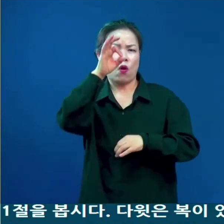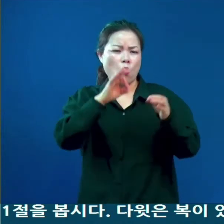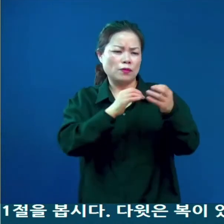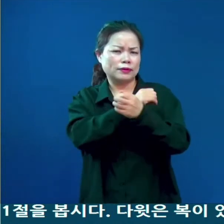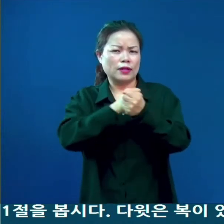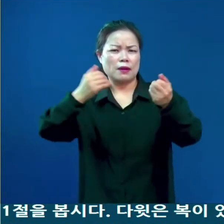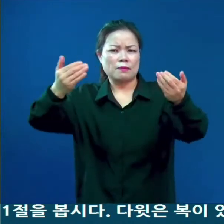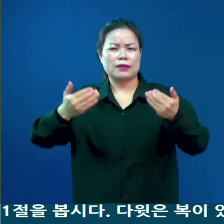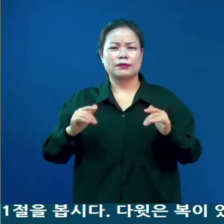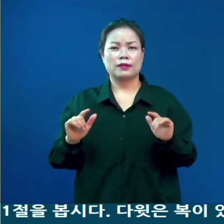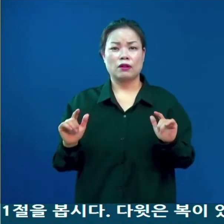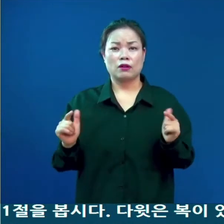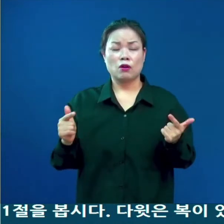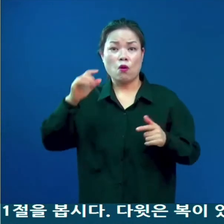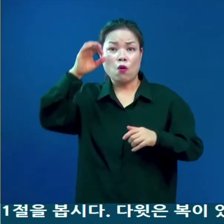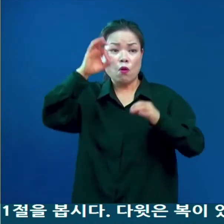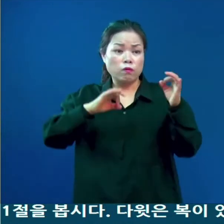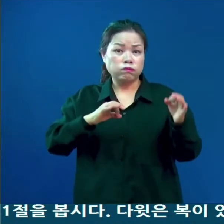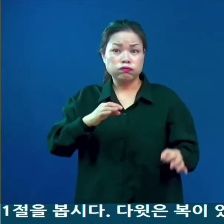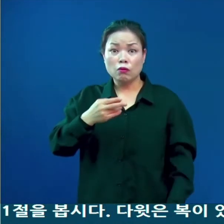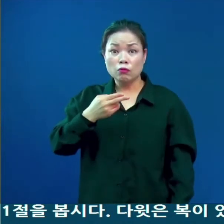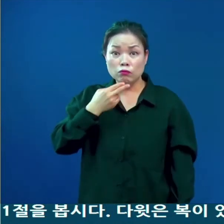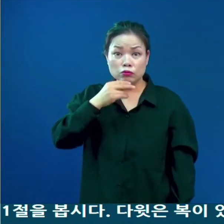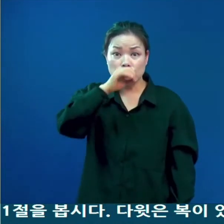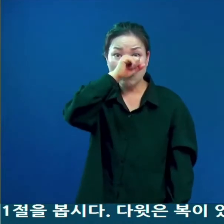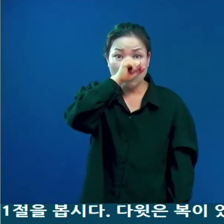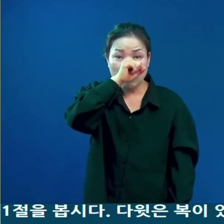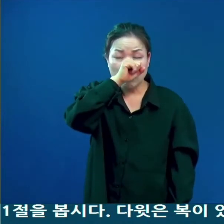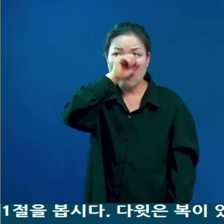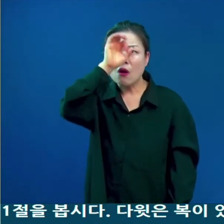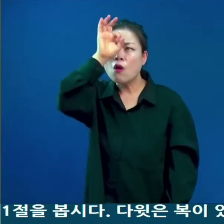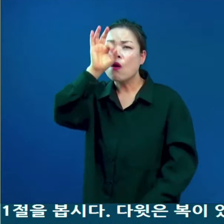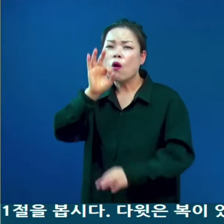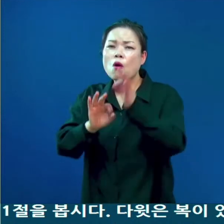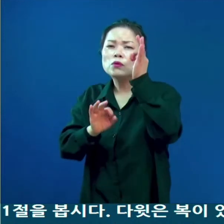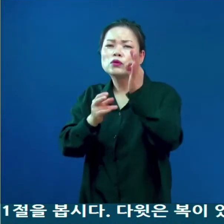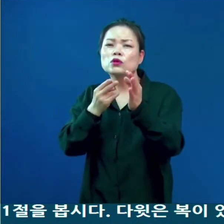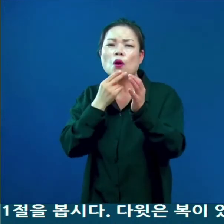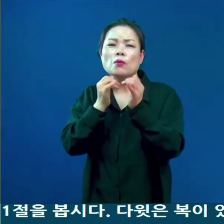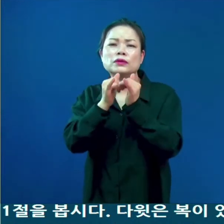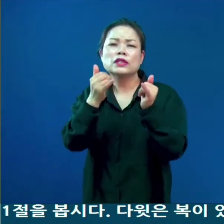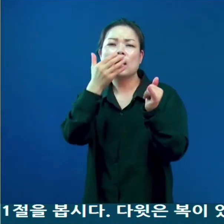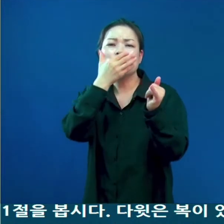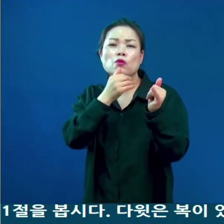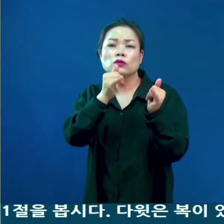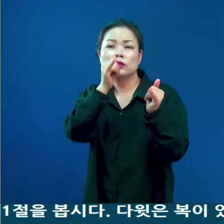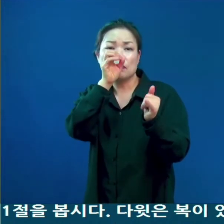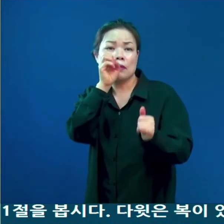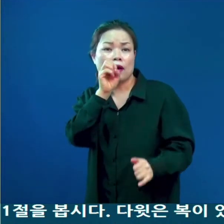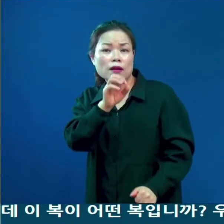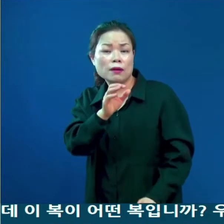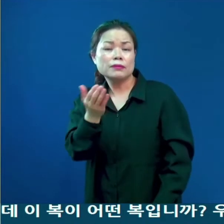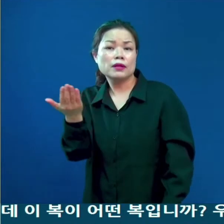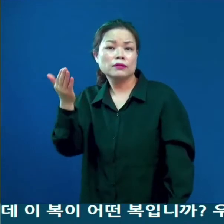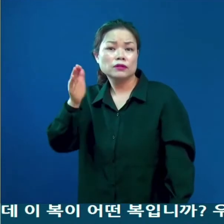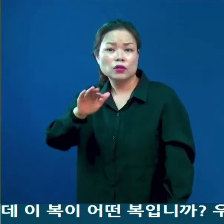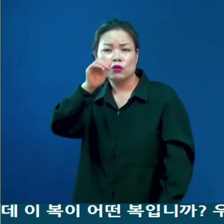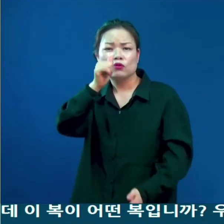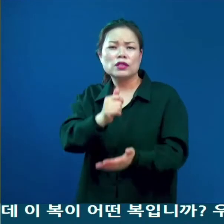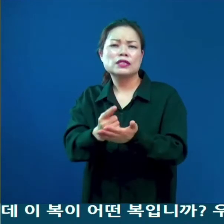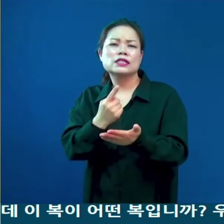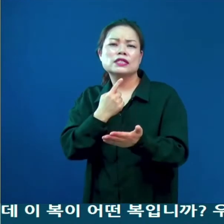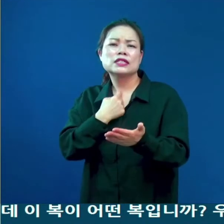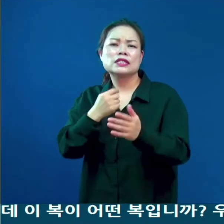사함을 받는 게 아니라 허물이 없으면 좋잖아요. 그죠? 허물이 없는 자가 복이 있다, 이렇게 말하면 될 것 같은데, 죄를